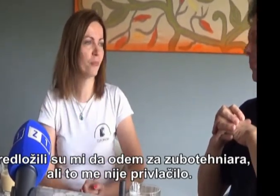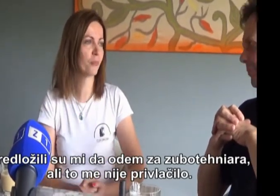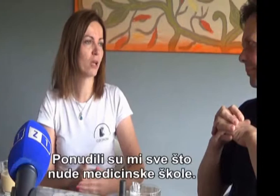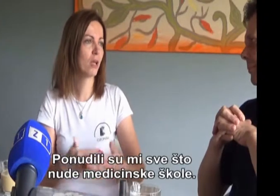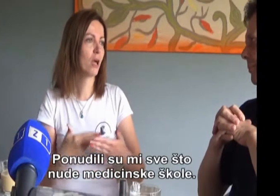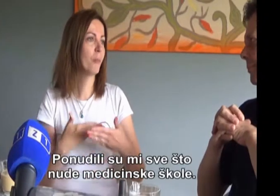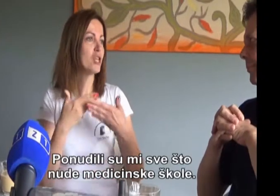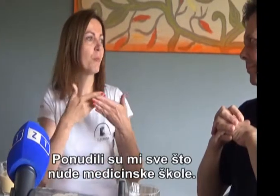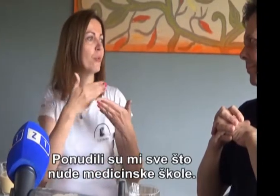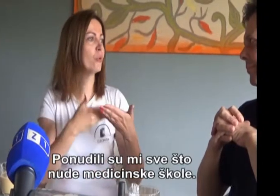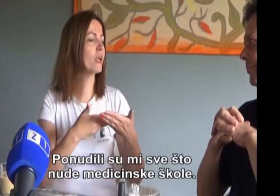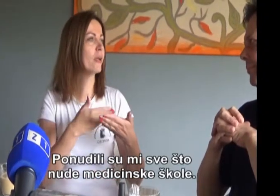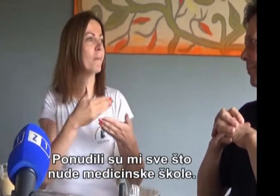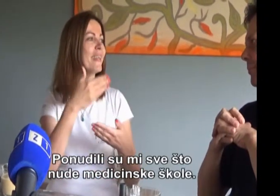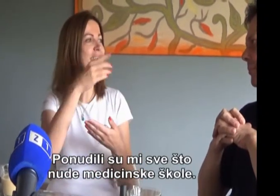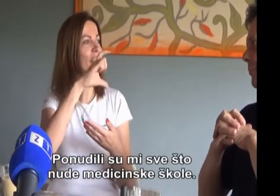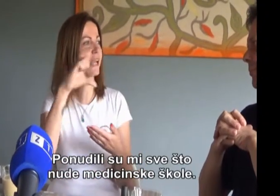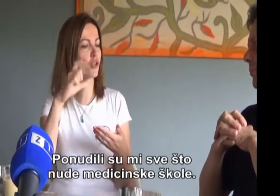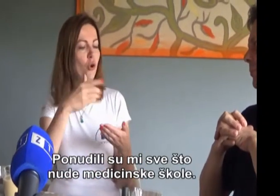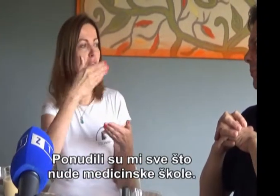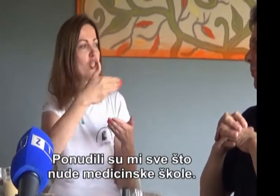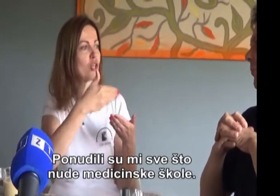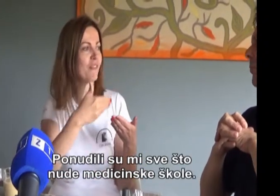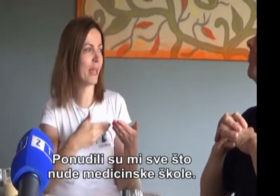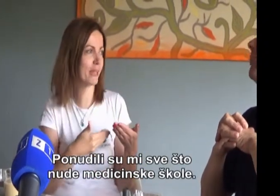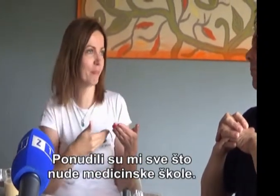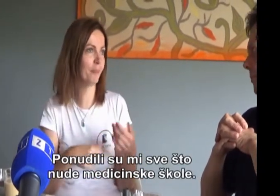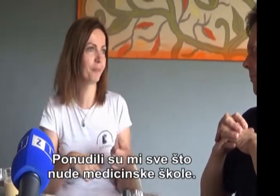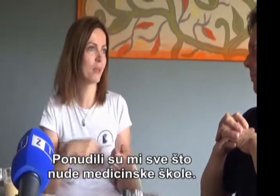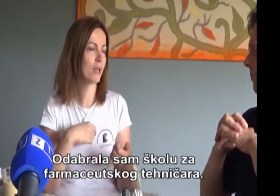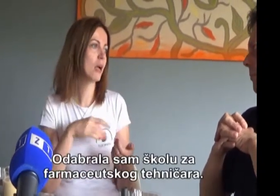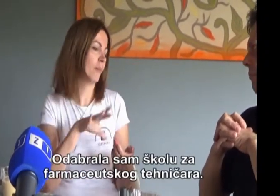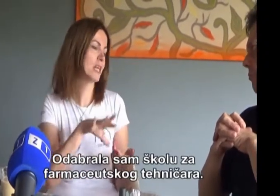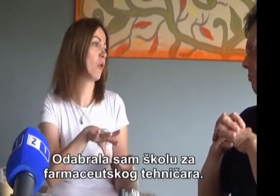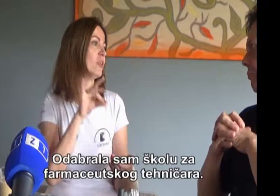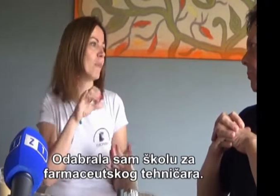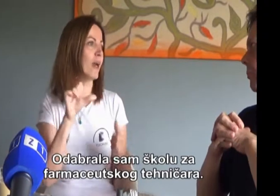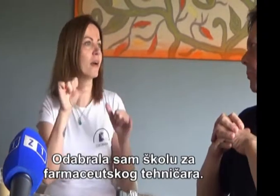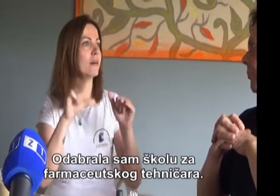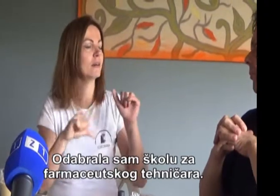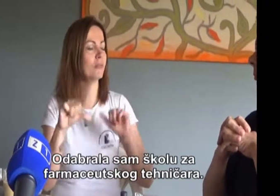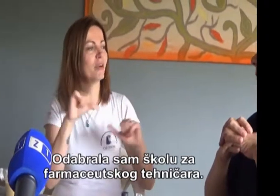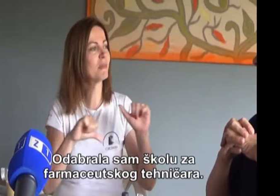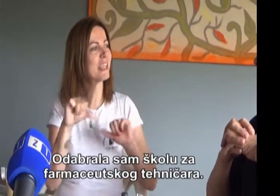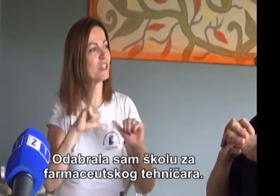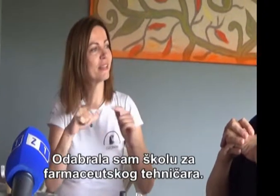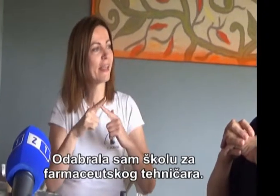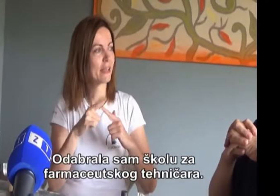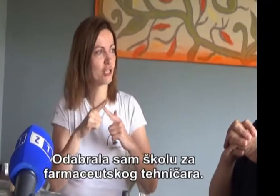privlačilo. Pa su mi ponudili medicinska škola, što sve ima. Pa sam odabrala farmaceutski